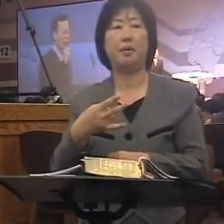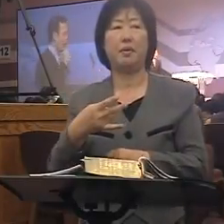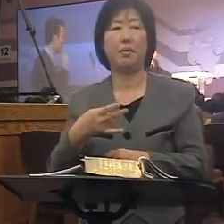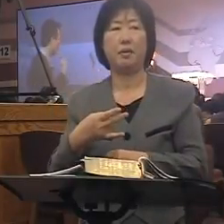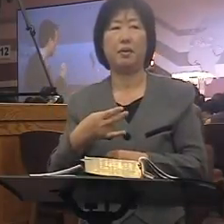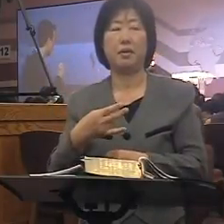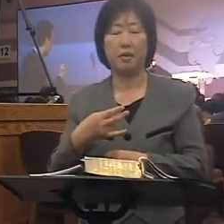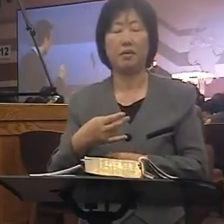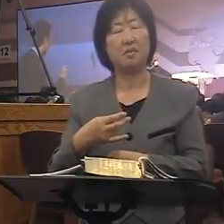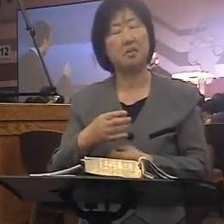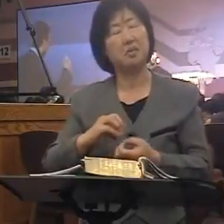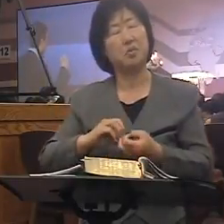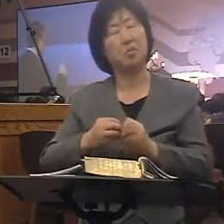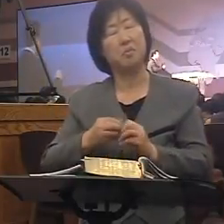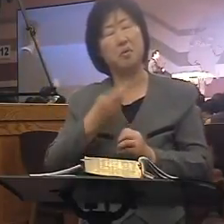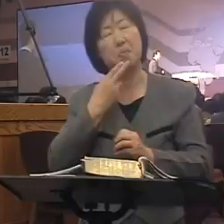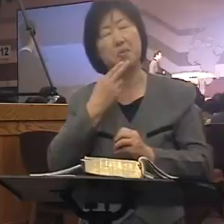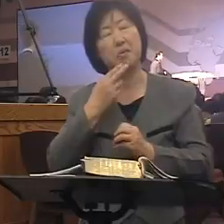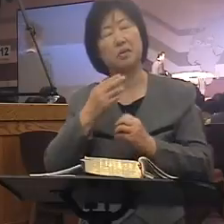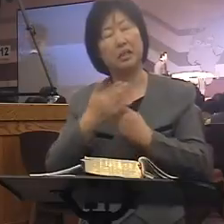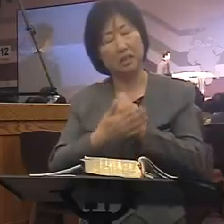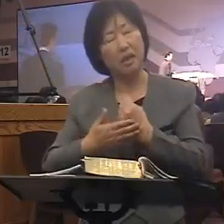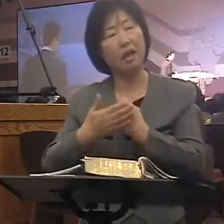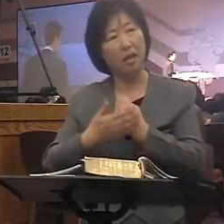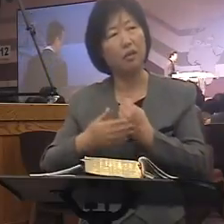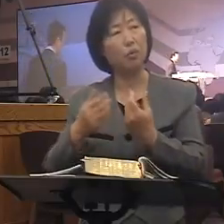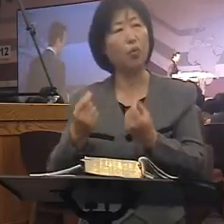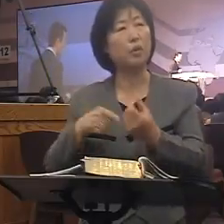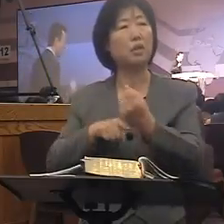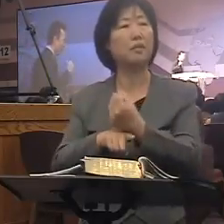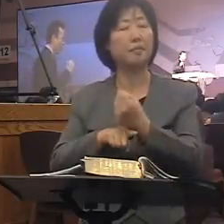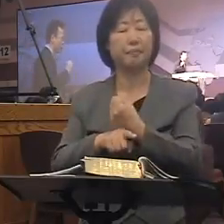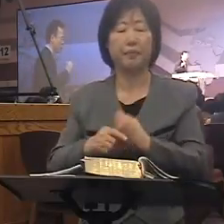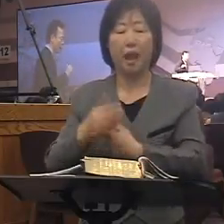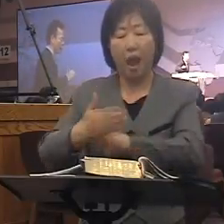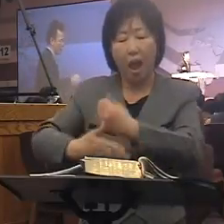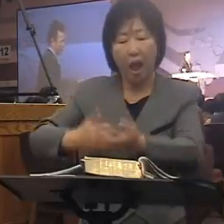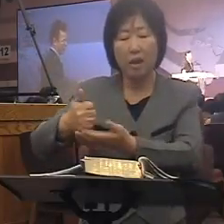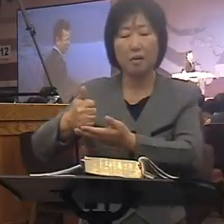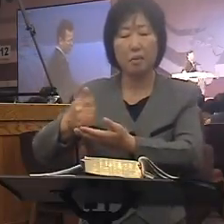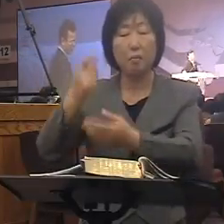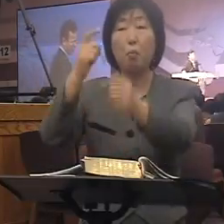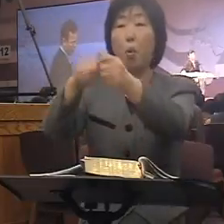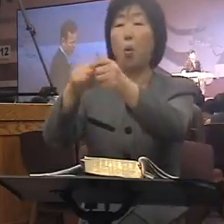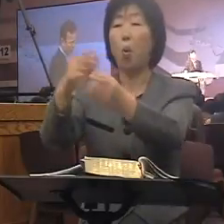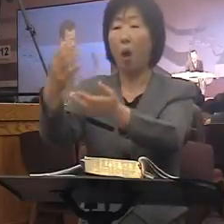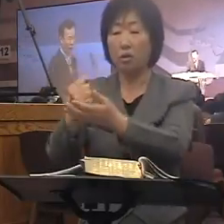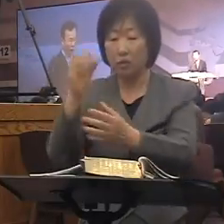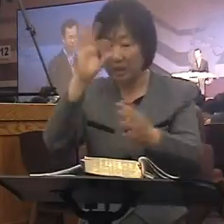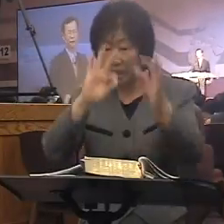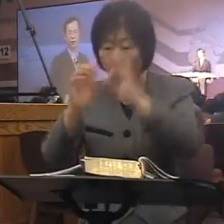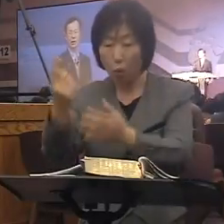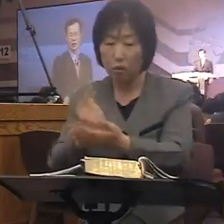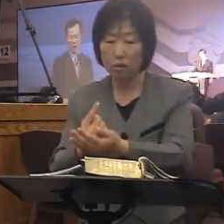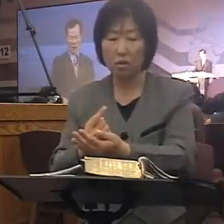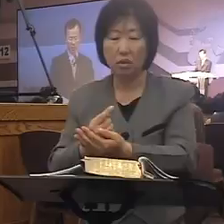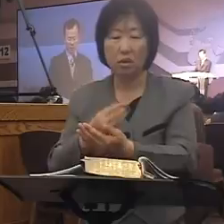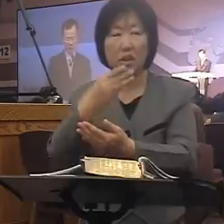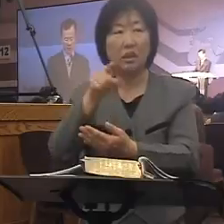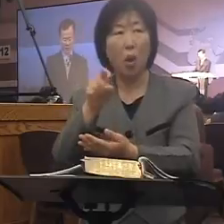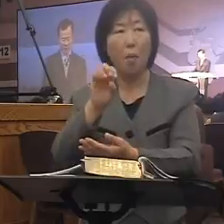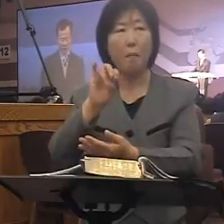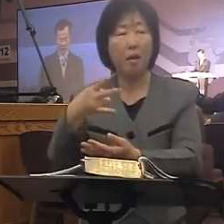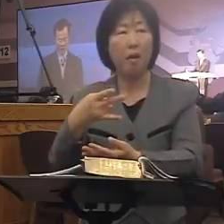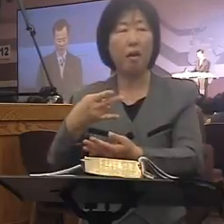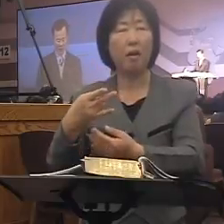이 야곱의 이 모습을 보면 찾아오시는 하나님이신데 하나님이 목적을 갖고 찾아오세요. Tough grace를